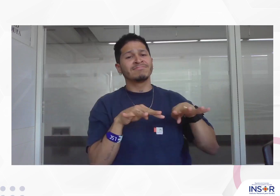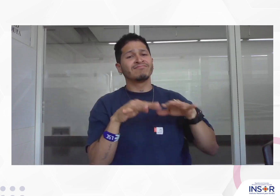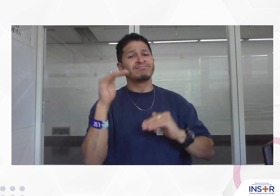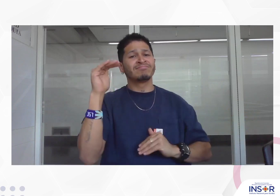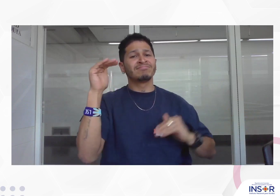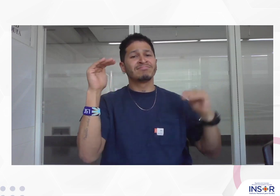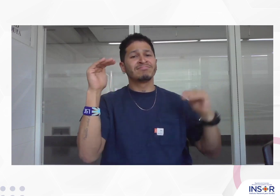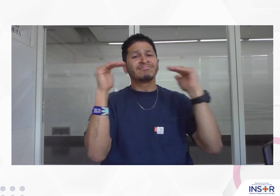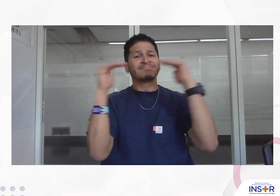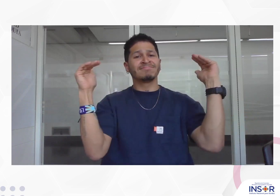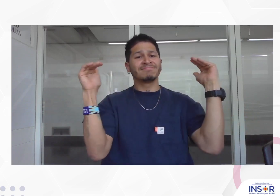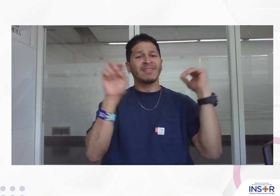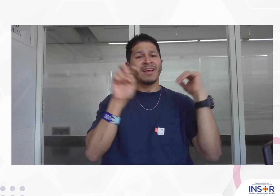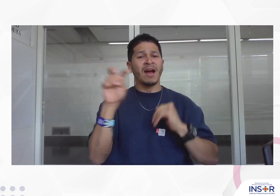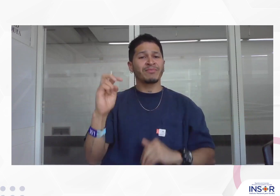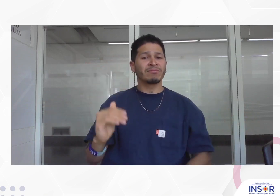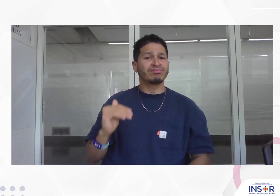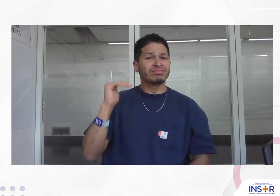han fortalecido